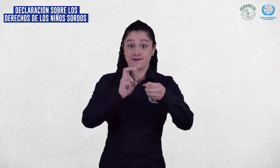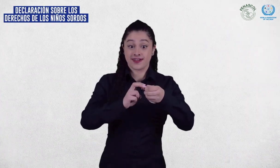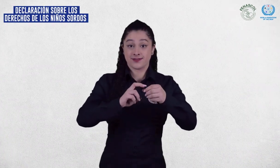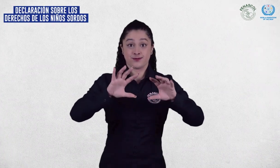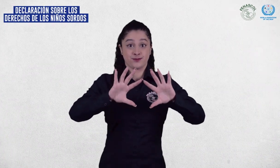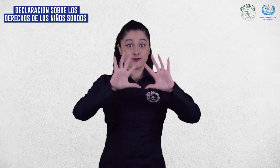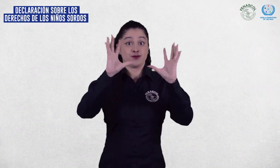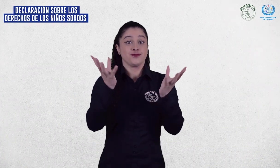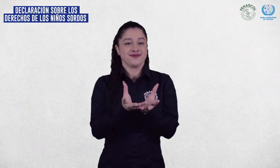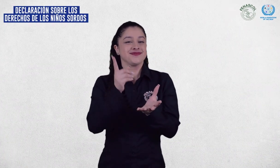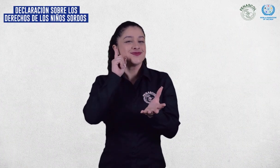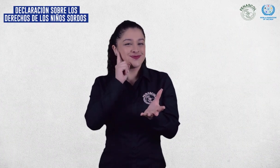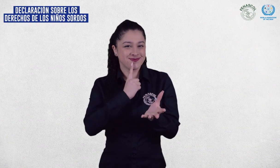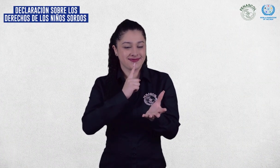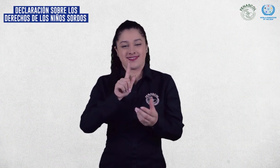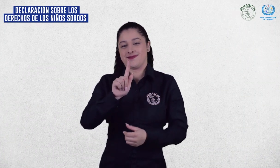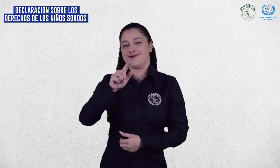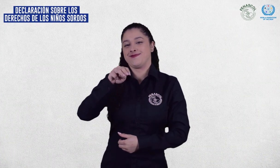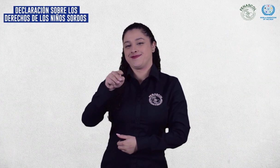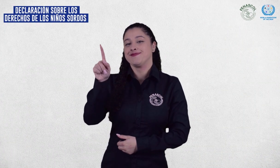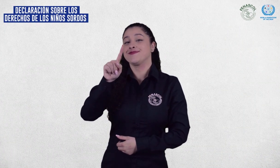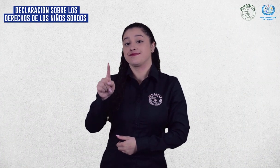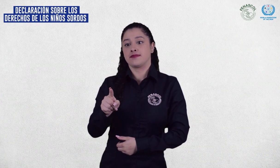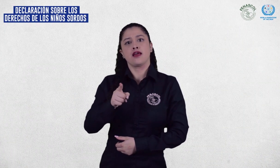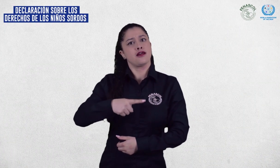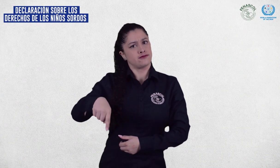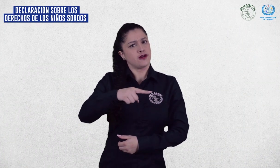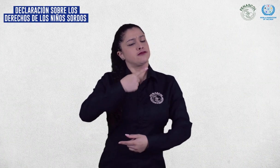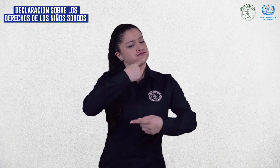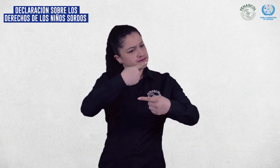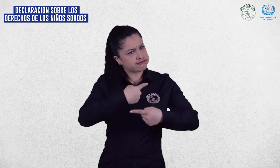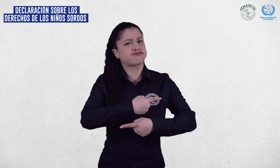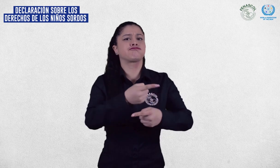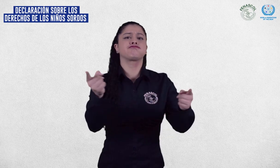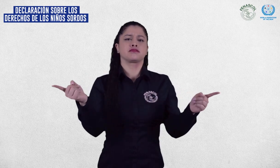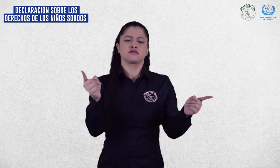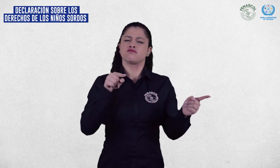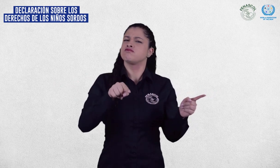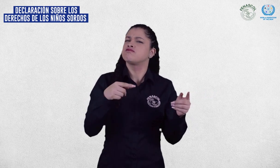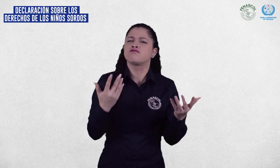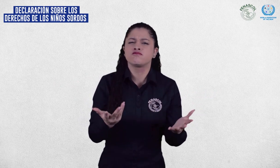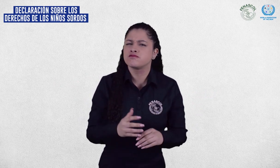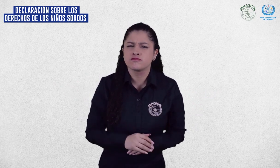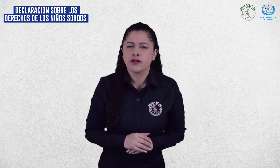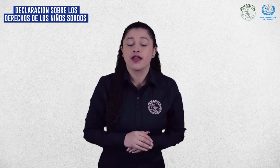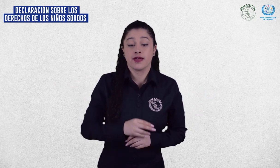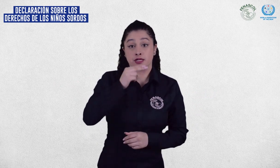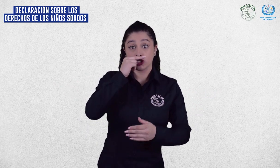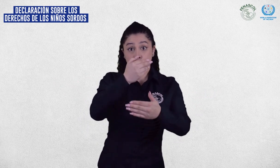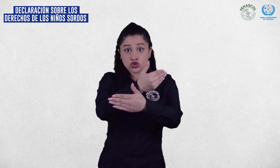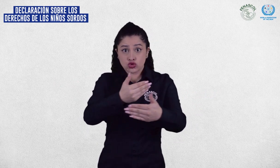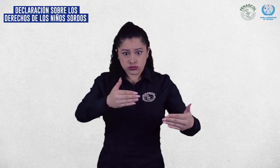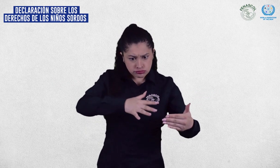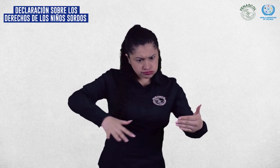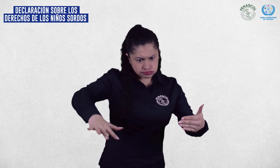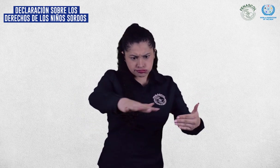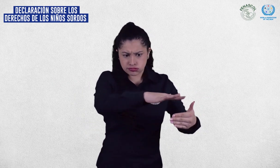La Federación Mundial de Sordos, la FMS, ha compartido la declaración sobre los derechos de los niños